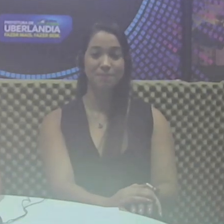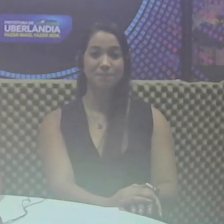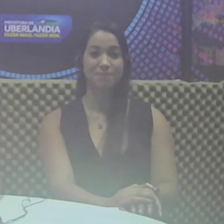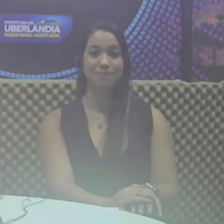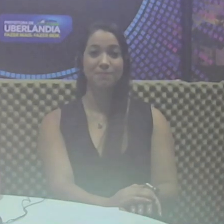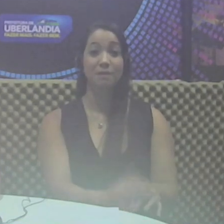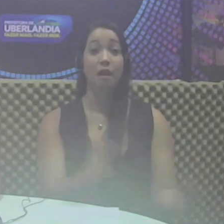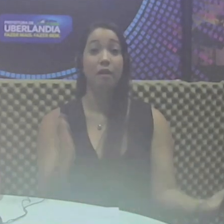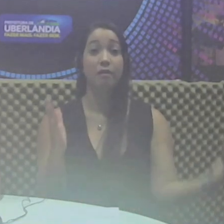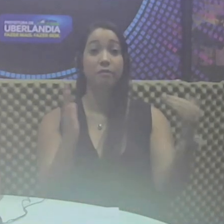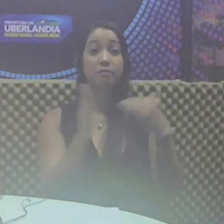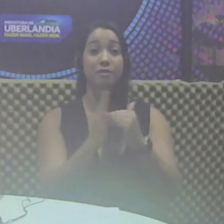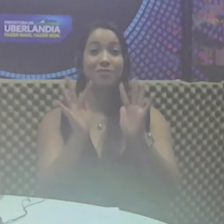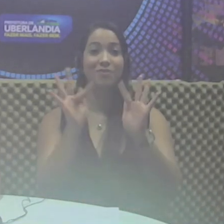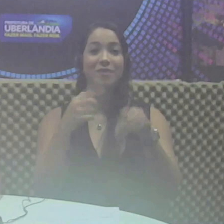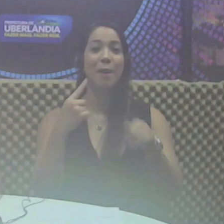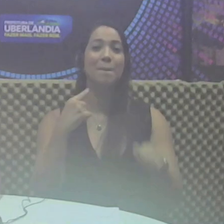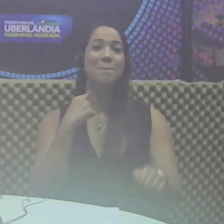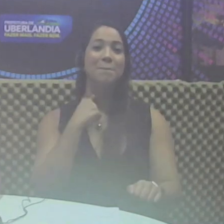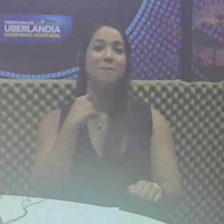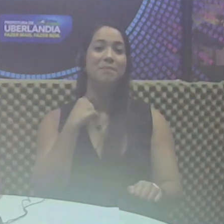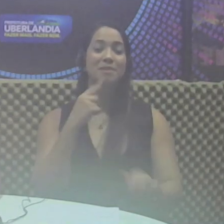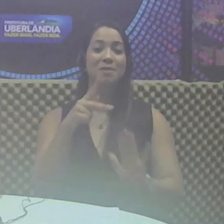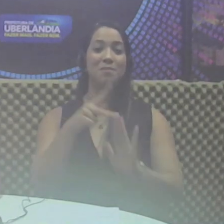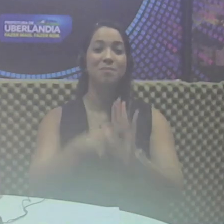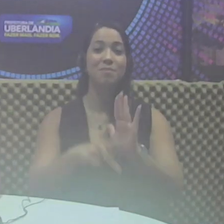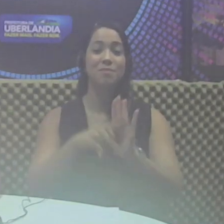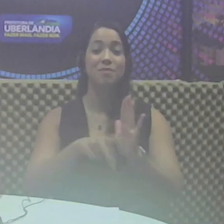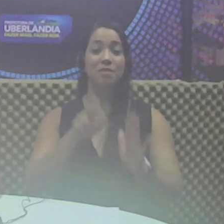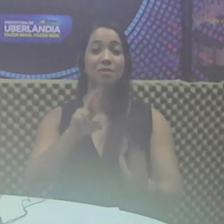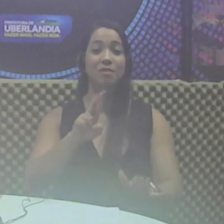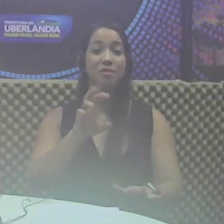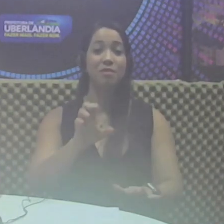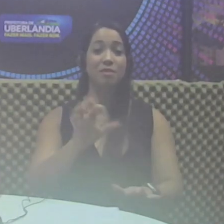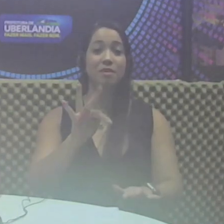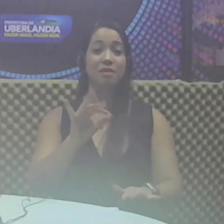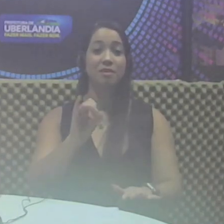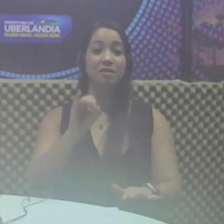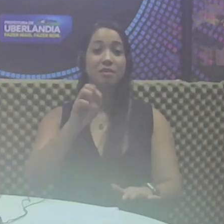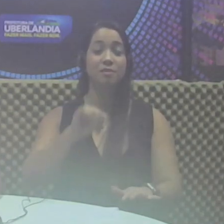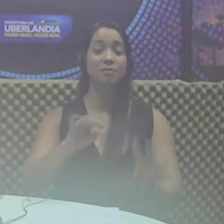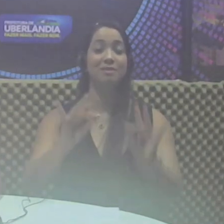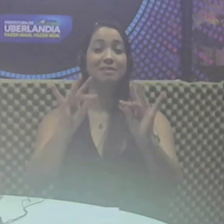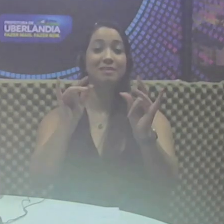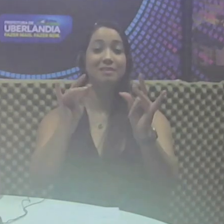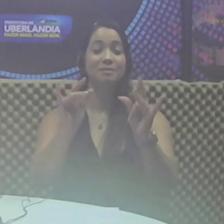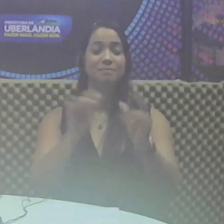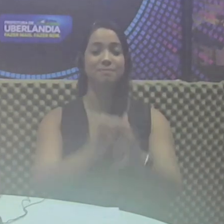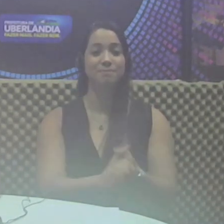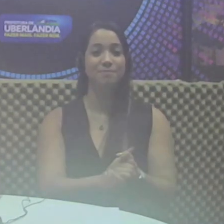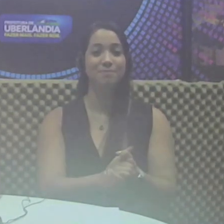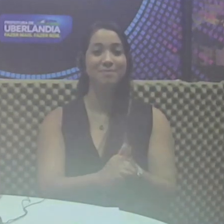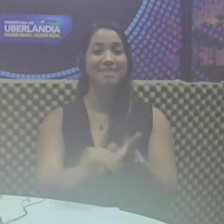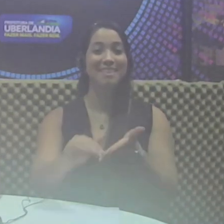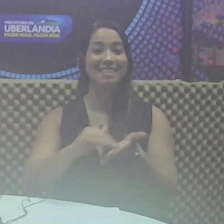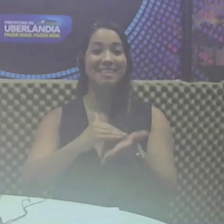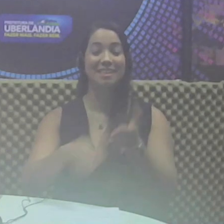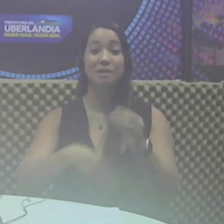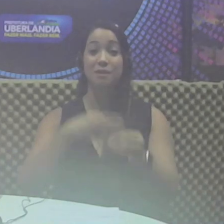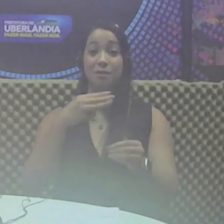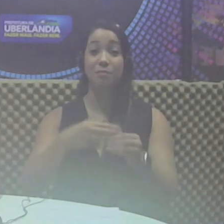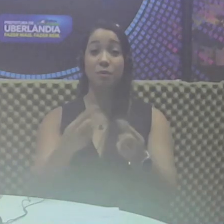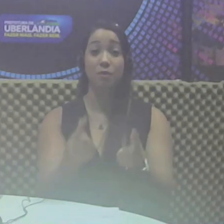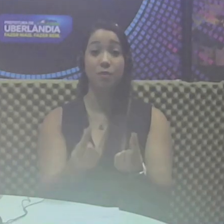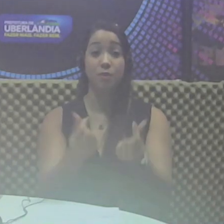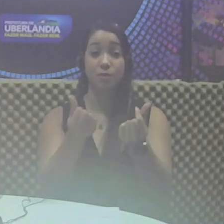Até o final de maio, segue em vigor o programa de refinanciamento municipal Refim Zera Tudo. Conduzido pela Secretaria Municipal de